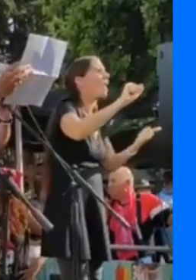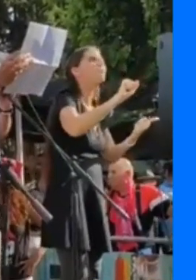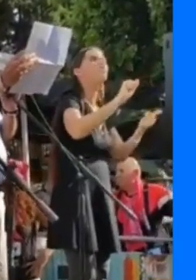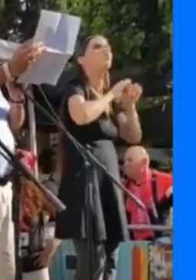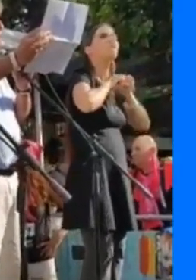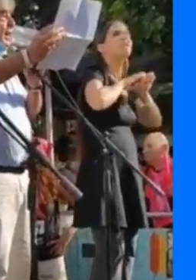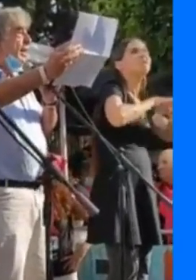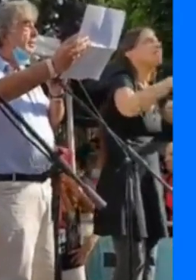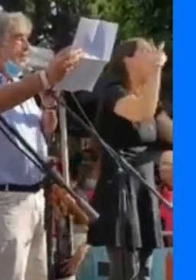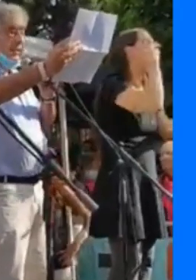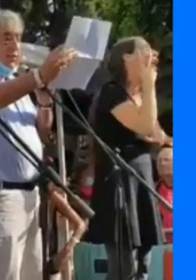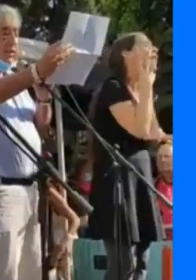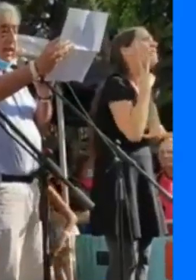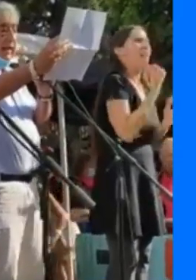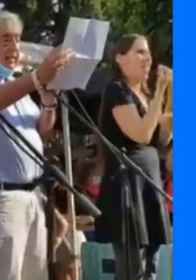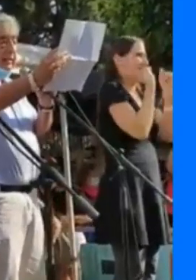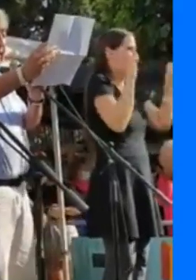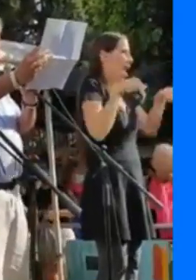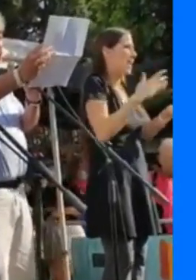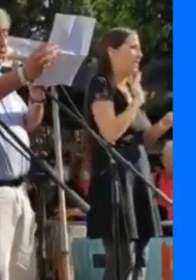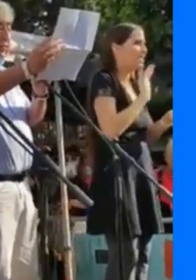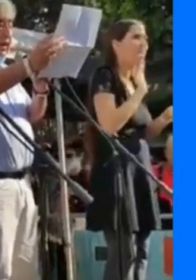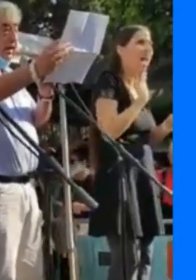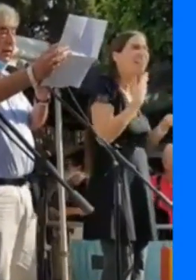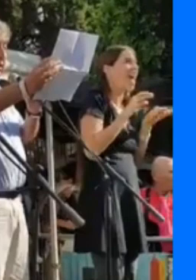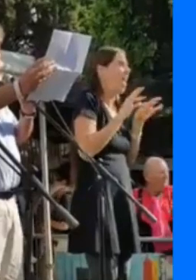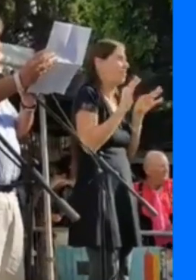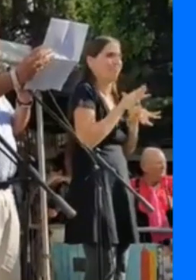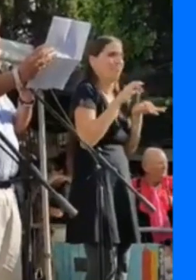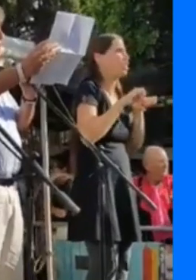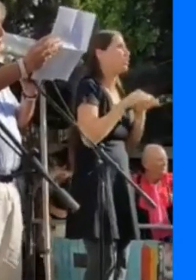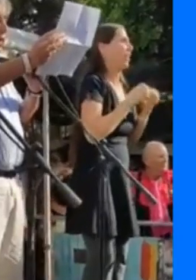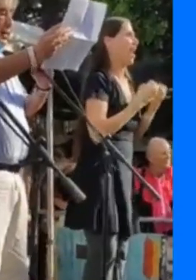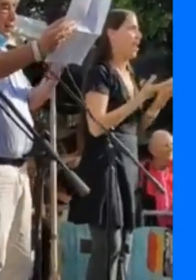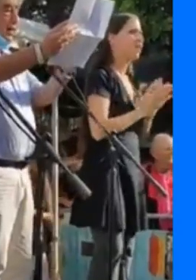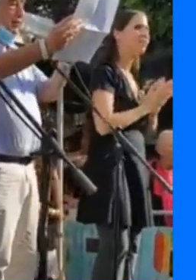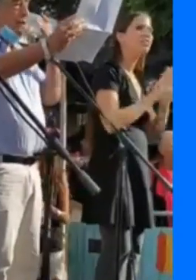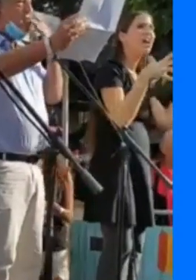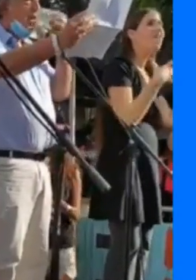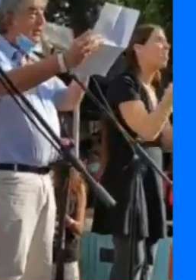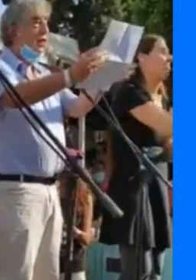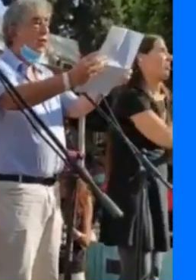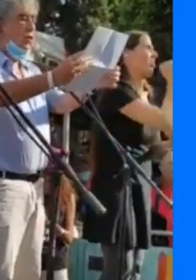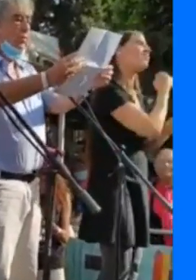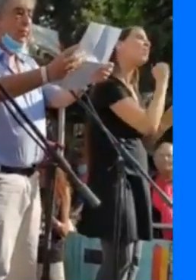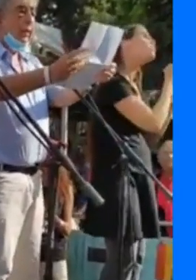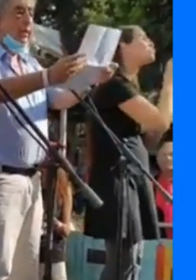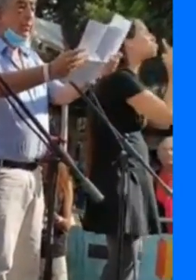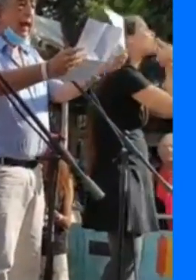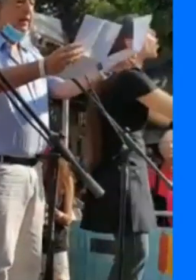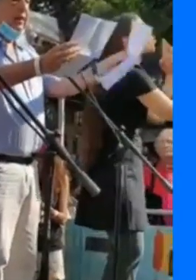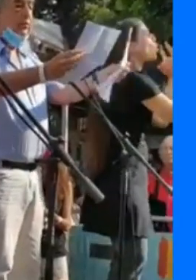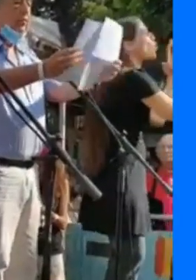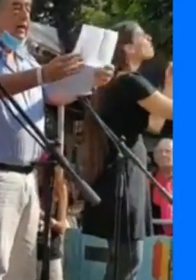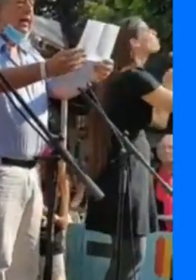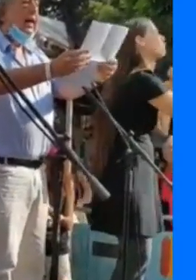שממיתים חרפה על עצם הדמוקרטיה הישראלית השבירה, עדת חנפים ועושי דברו.